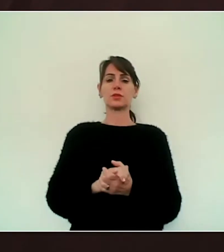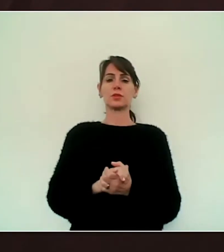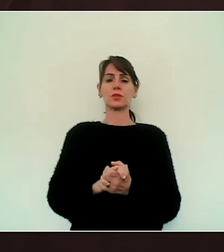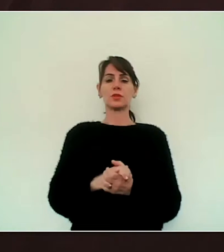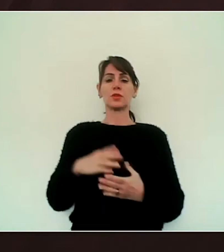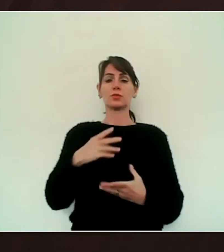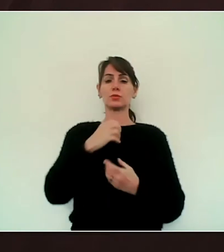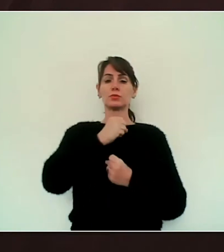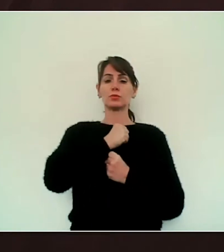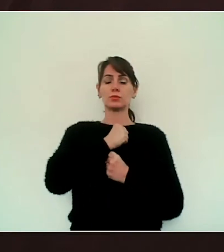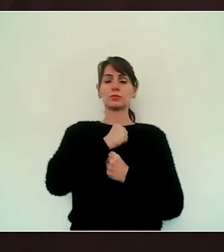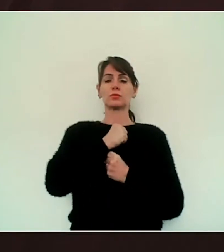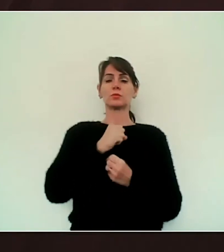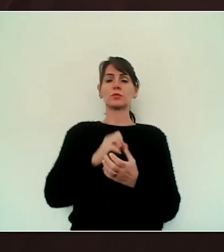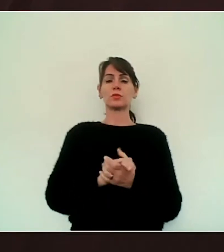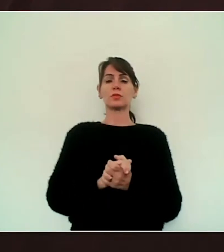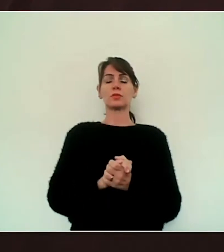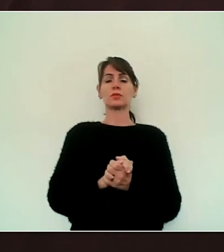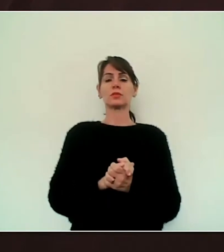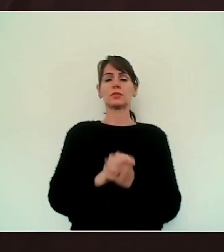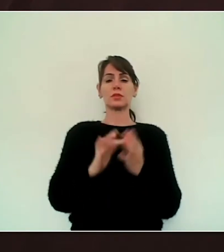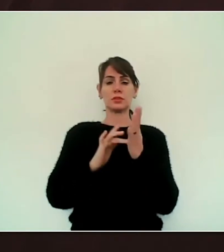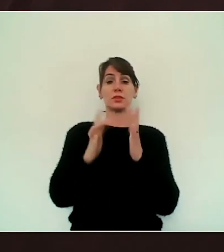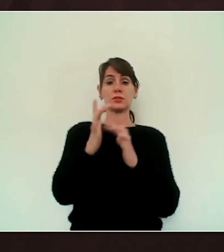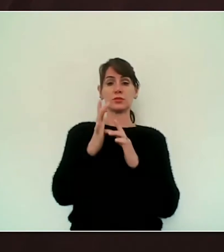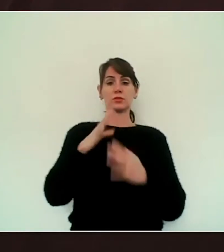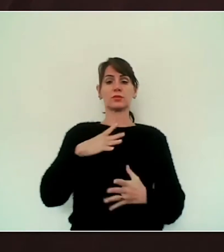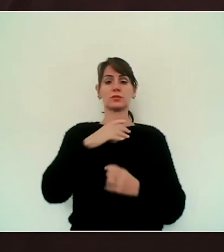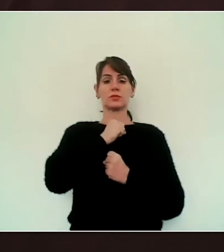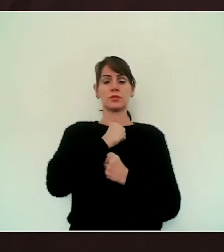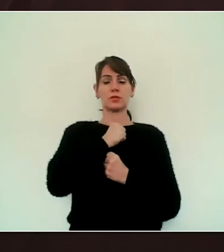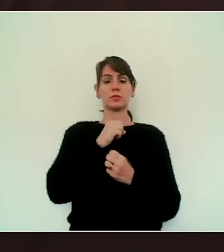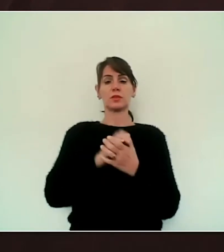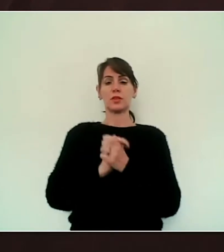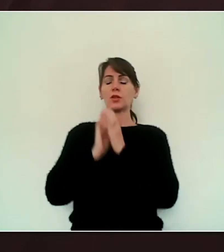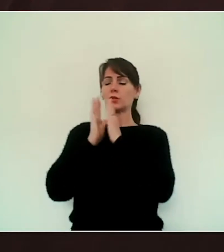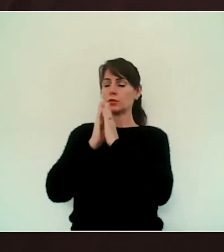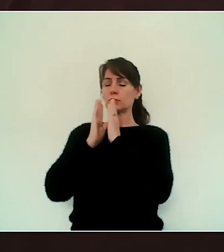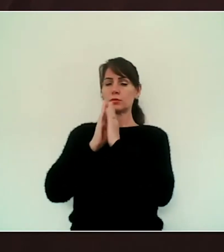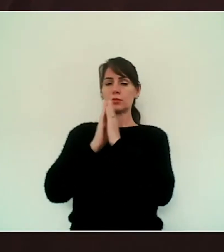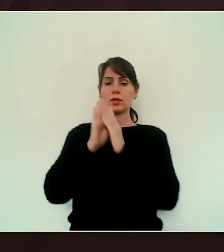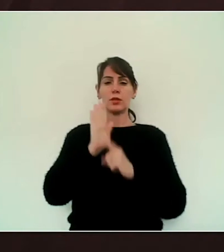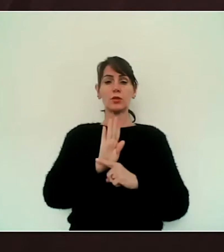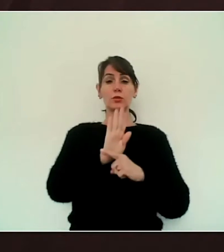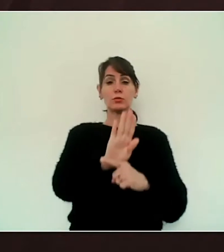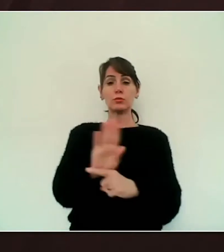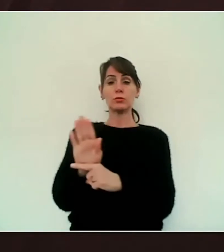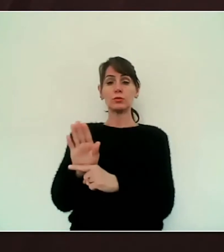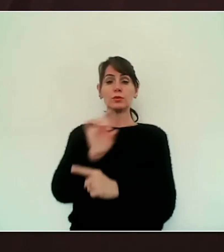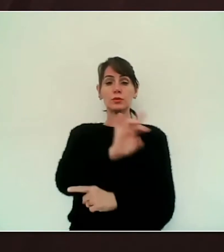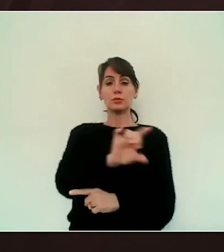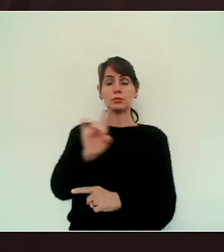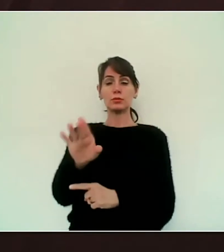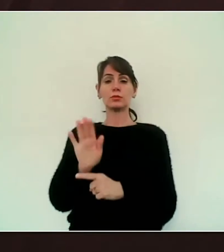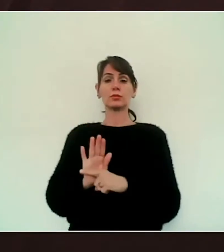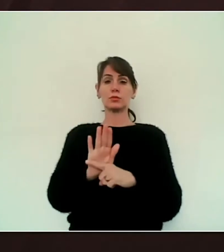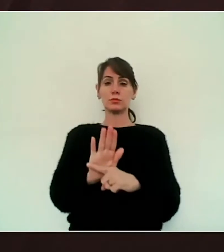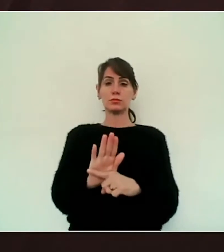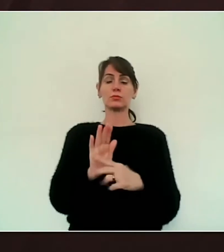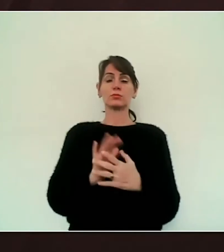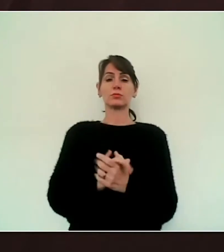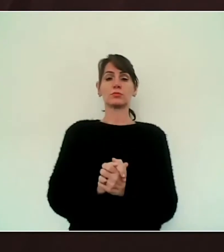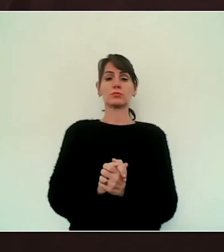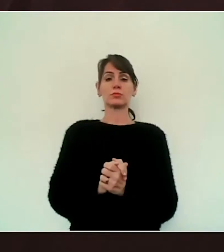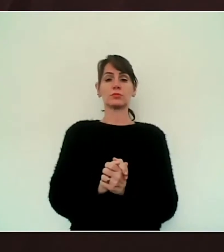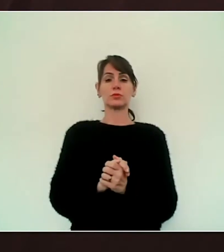ordem de Melquisedeque, que intercede por nós e cuida de nós, né? Mas o maravilhoso Senhor Jesus, como